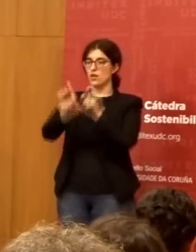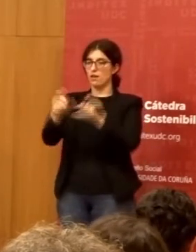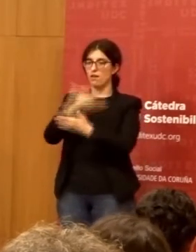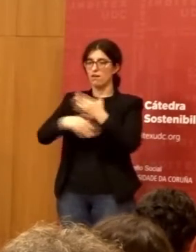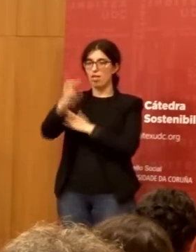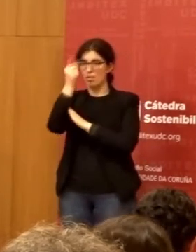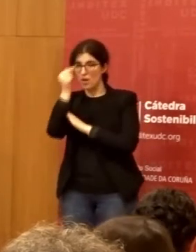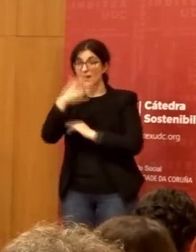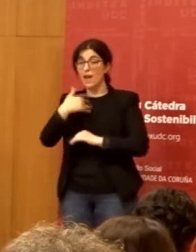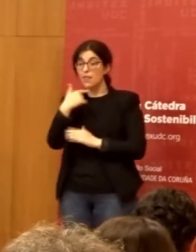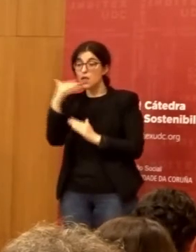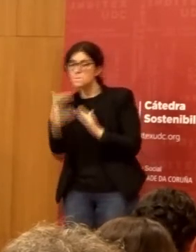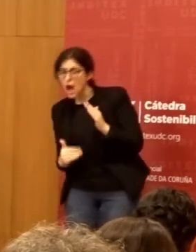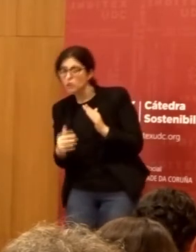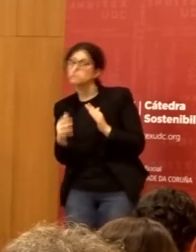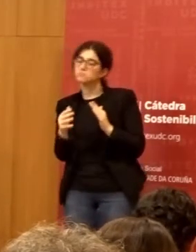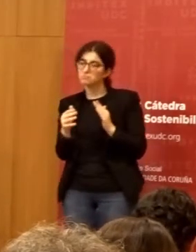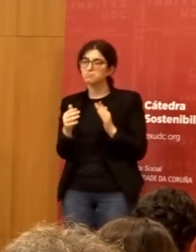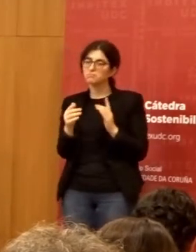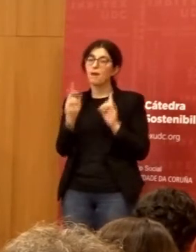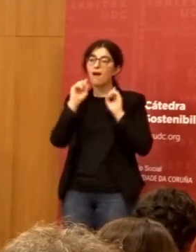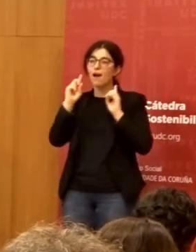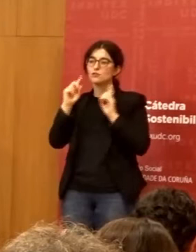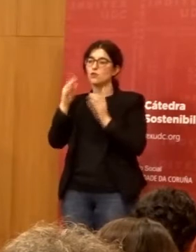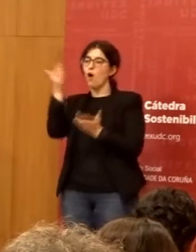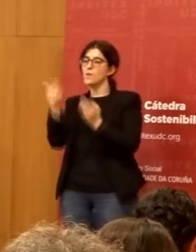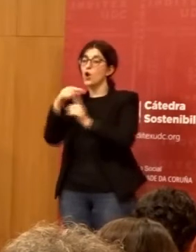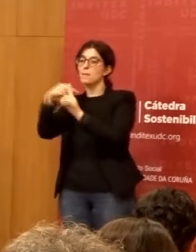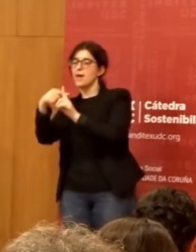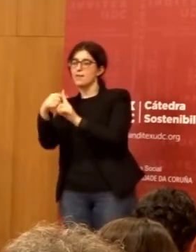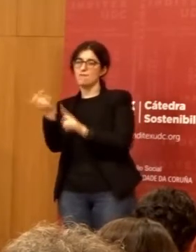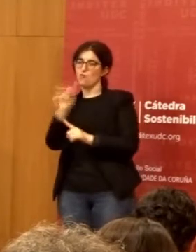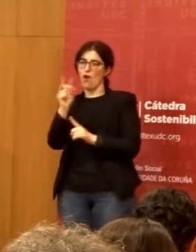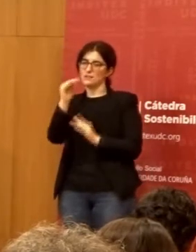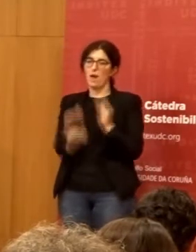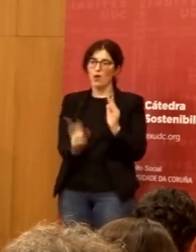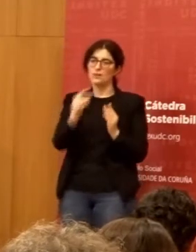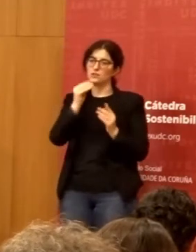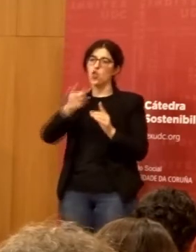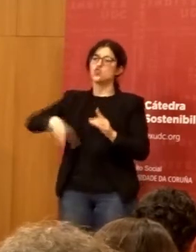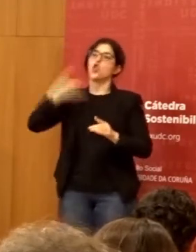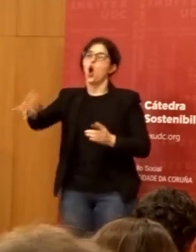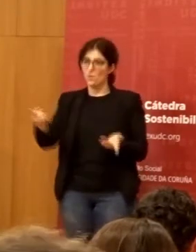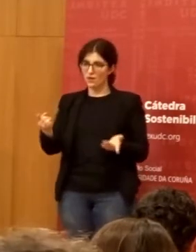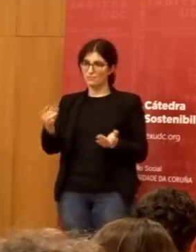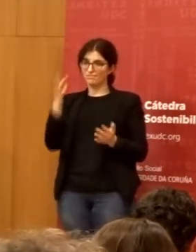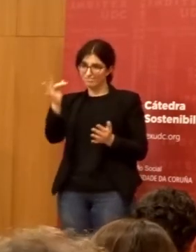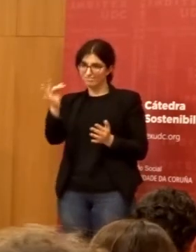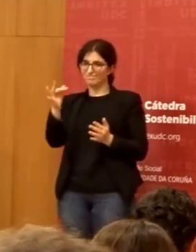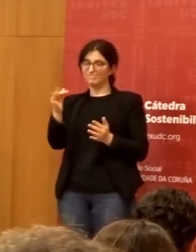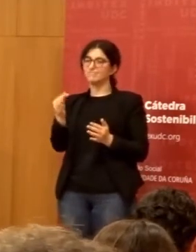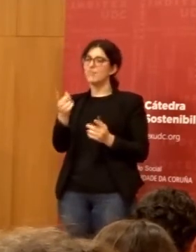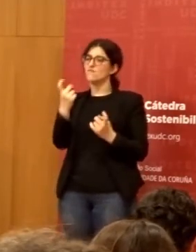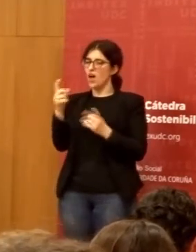bajo. Desde luego, si se compara con la media, no, es el doble, es prácticamente el doble, ¿no? Hay que seguir trabajando, pero